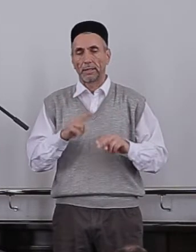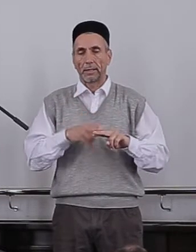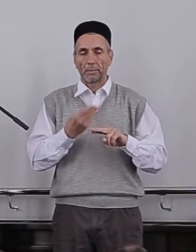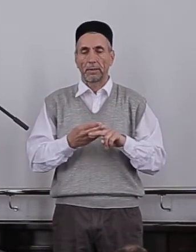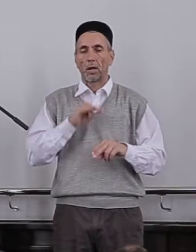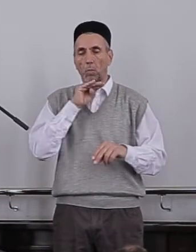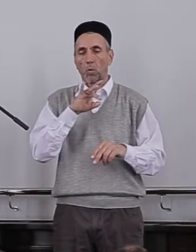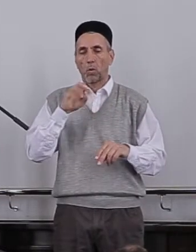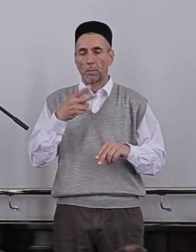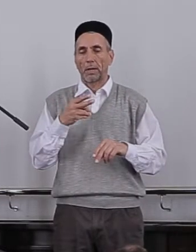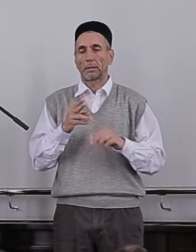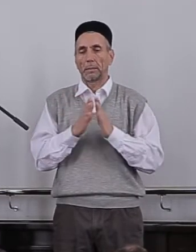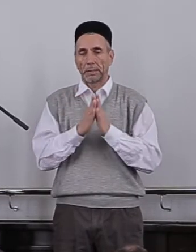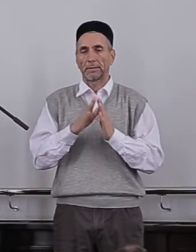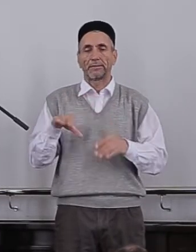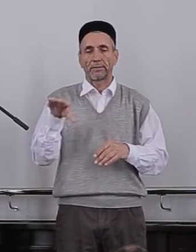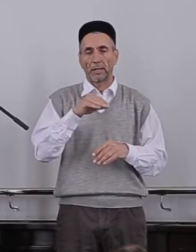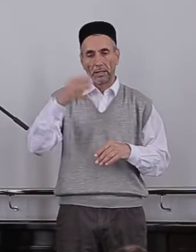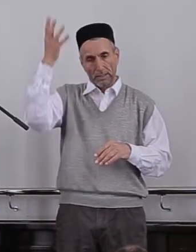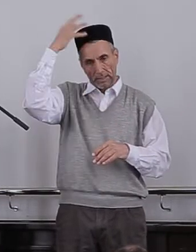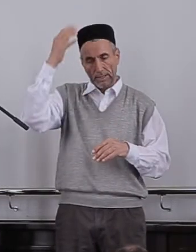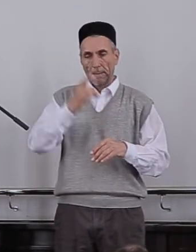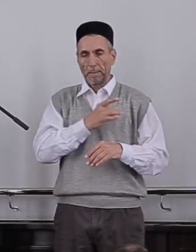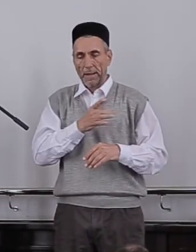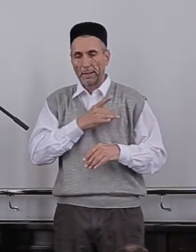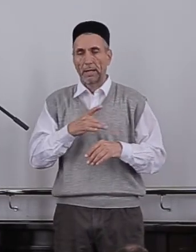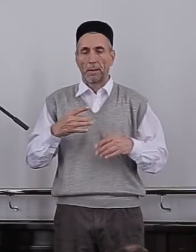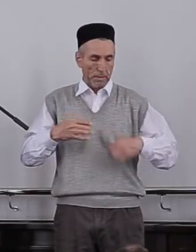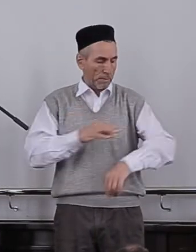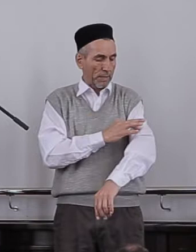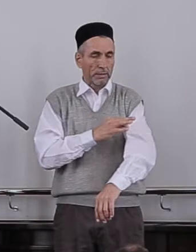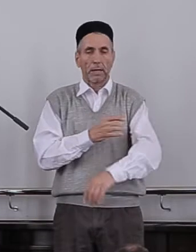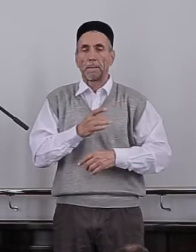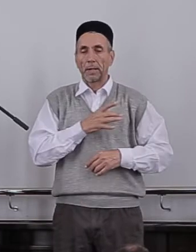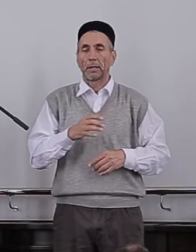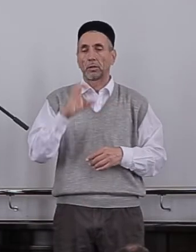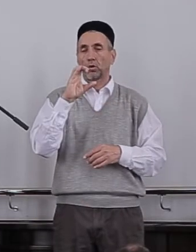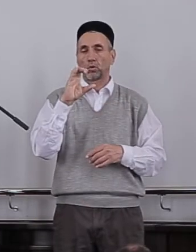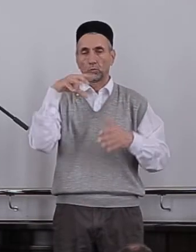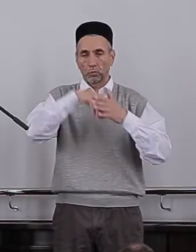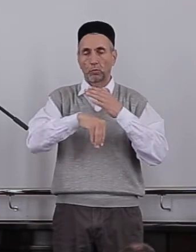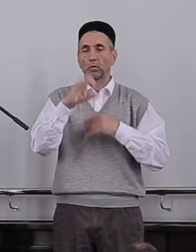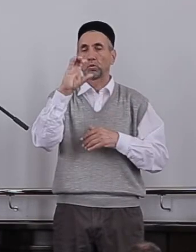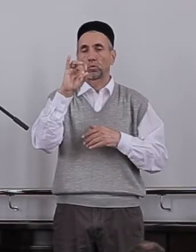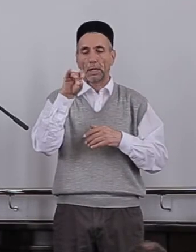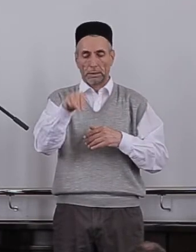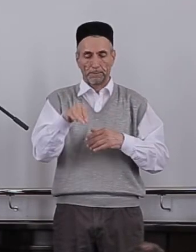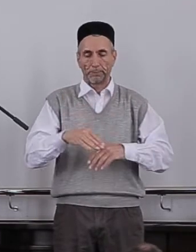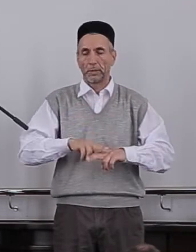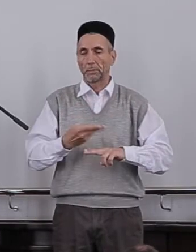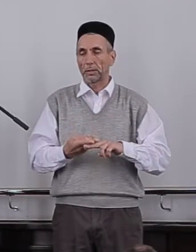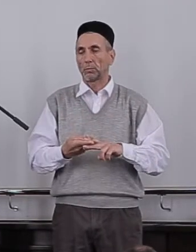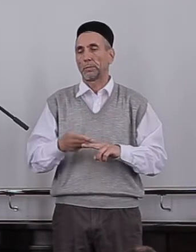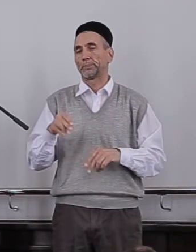Пәйгамбәр саллаллаһу алейхи сәлләм сөннәте. Ак төбәтәй булсын, ак шан булсын, ак күлмәгең булсын, бу сөннәт. Әйбәт, бер